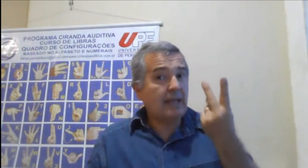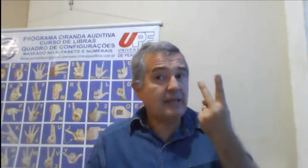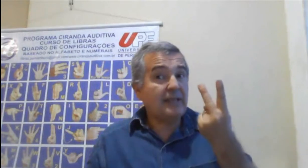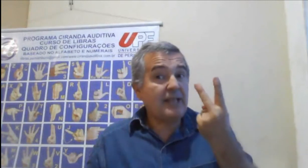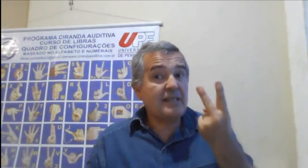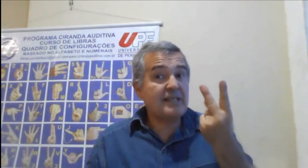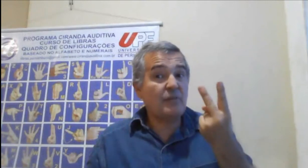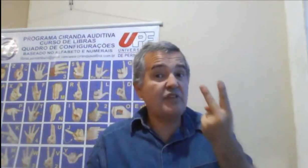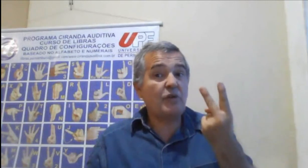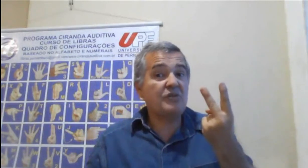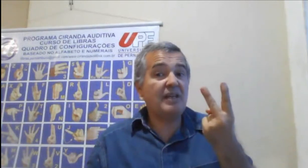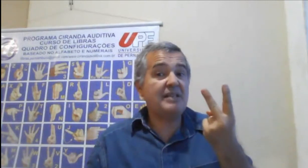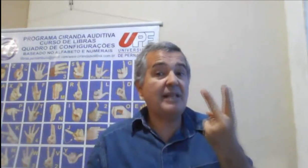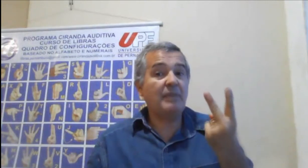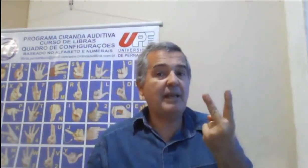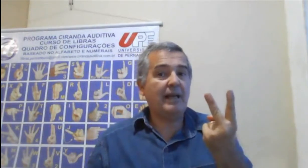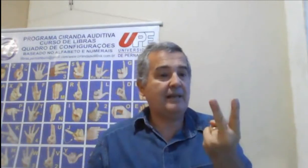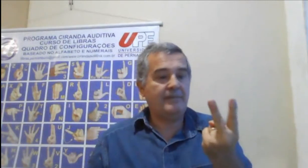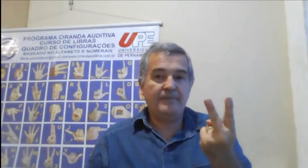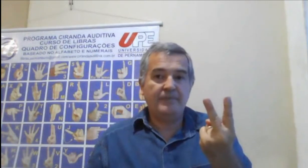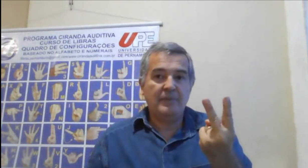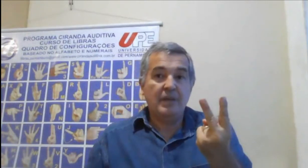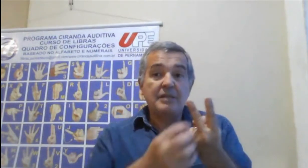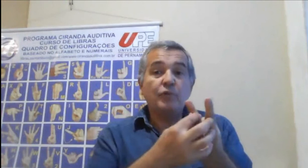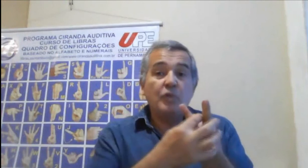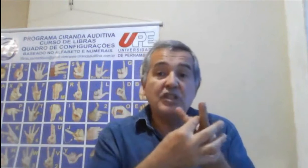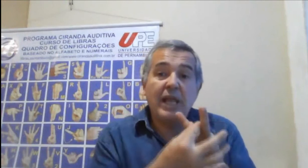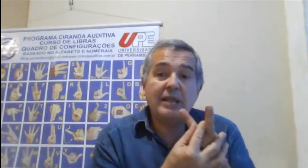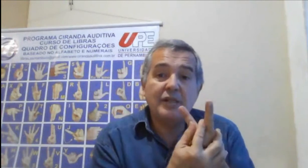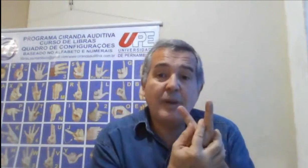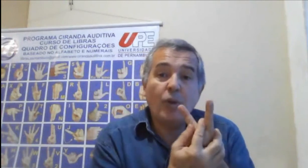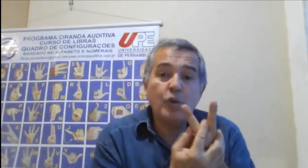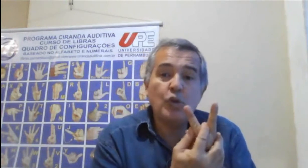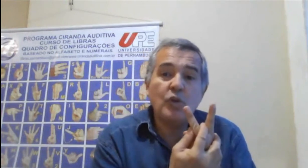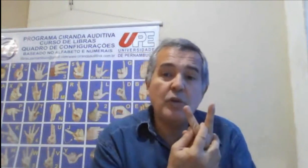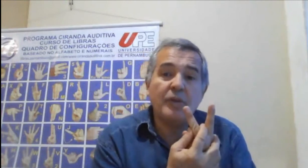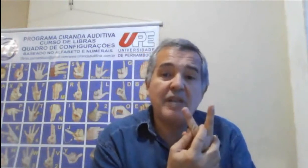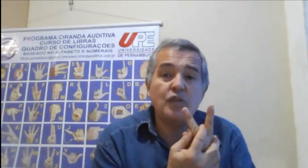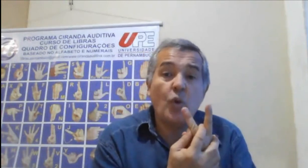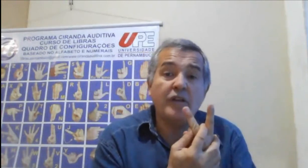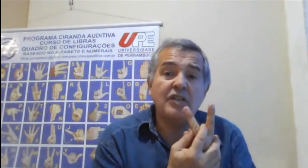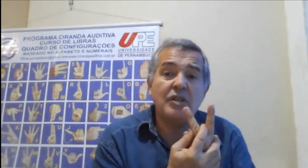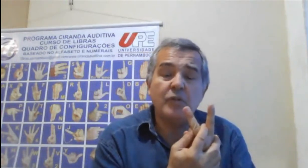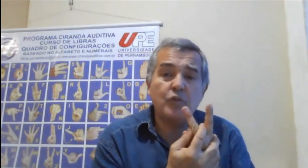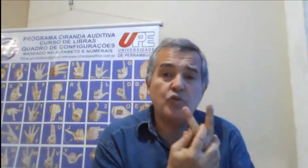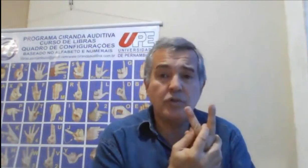técnica da descrição visual sinalizada aplicada. São 2 técnicas para construir o processo cognitivo para o